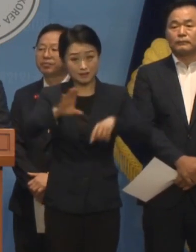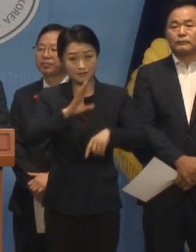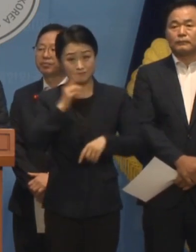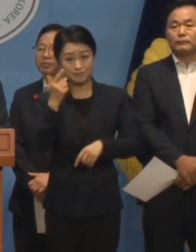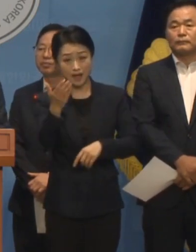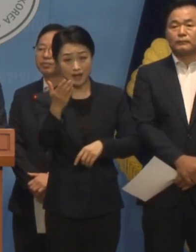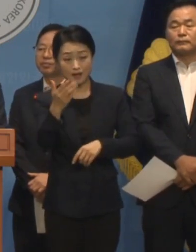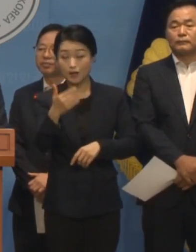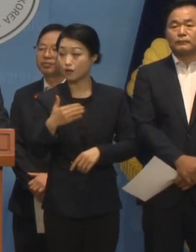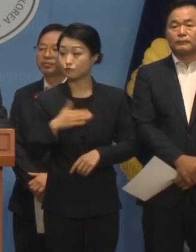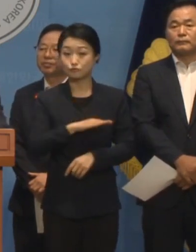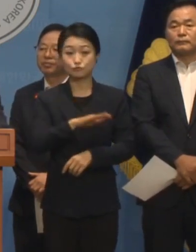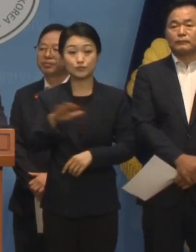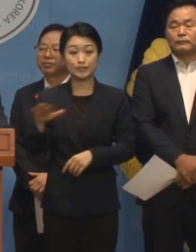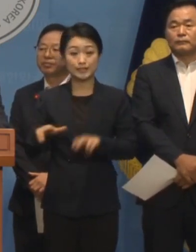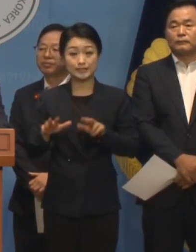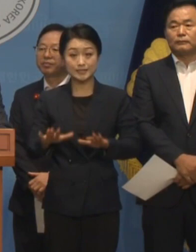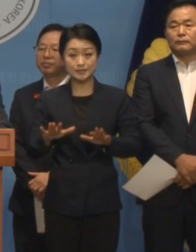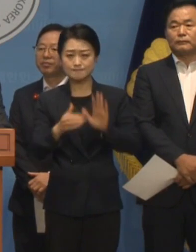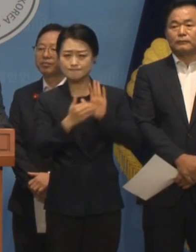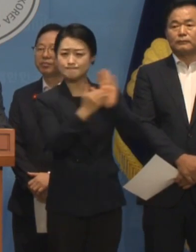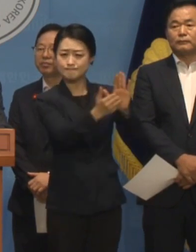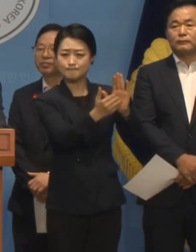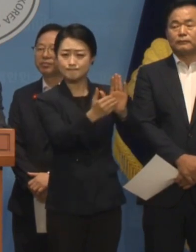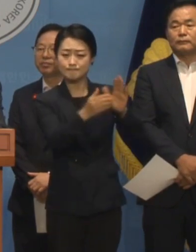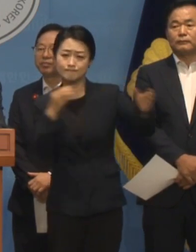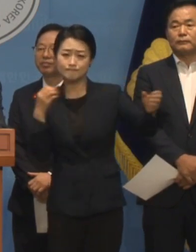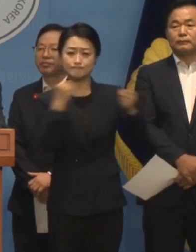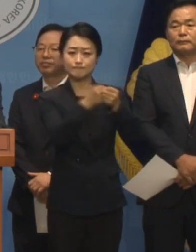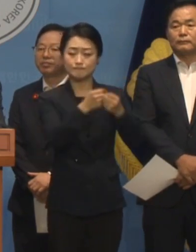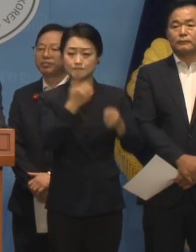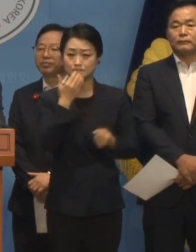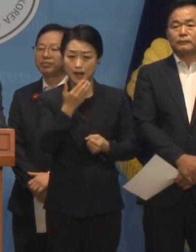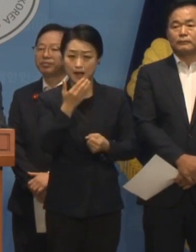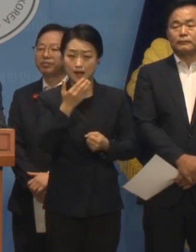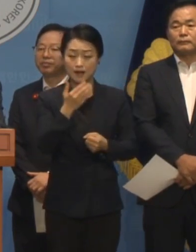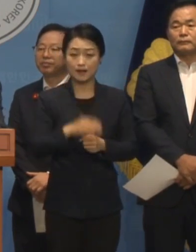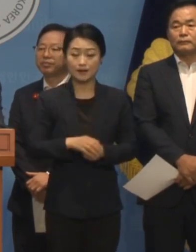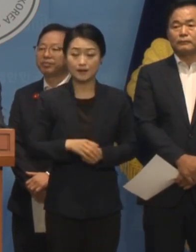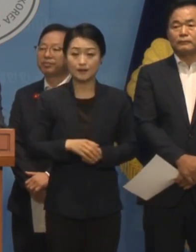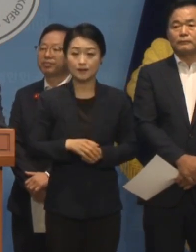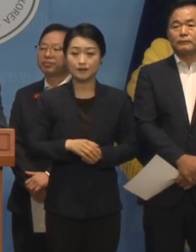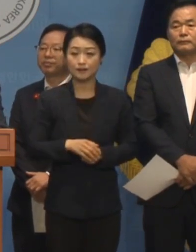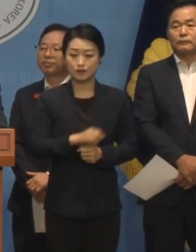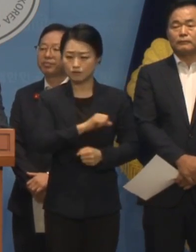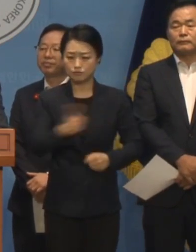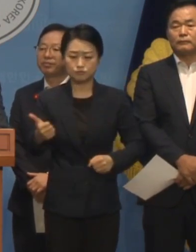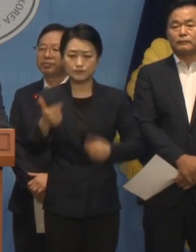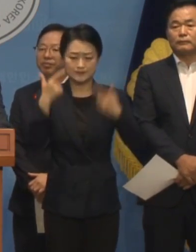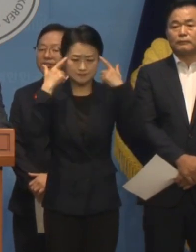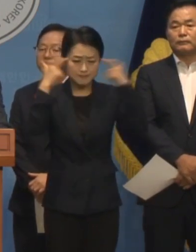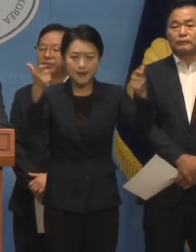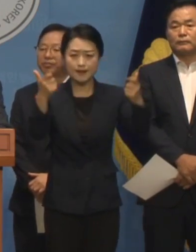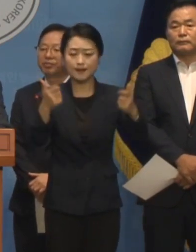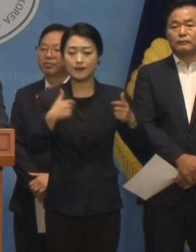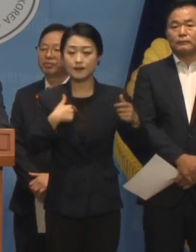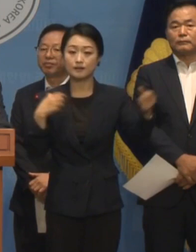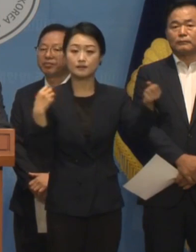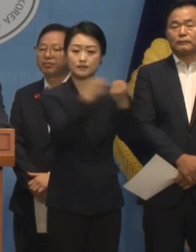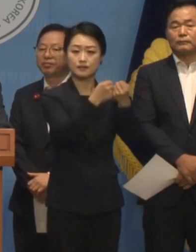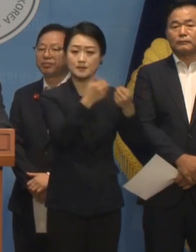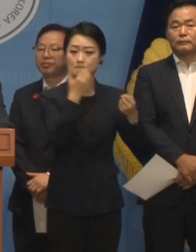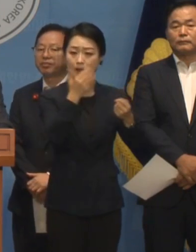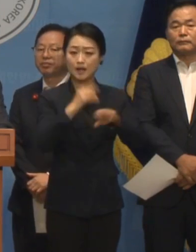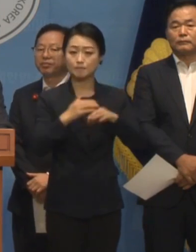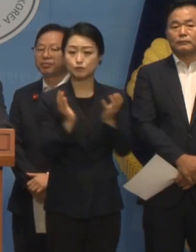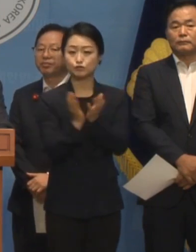온 힘을 다해 모든 걸 던져서 맞서 싸울 것입니다. 피 흘리고 싸워야 합니다. 그것이 민주주의를 지키고